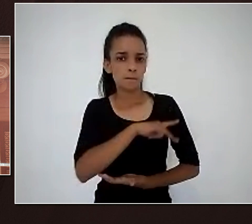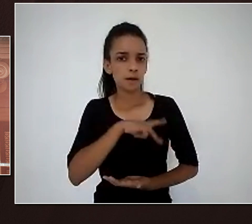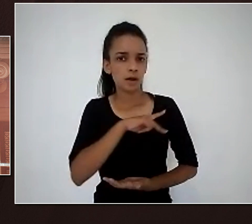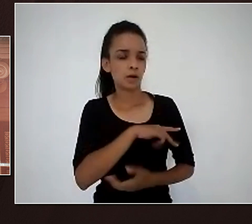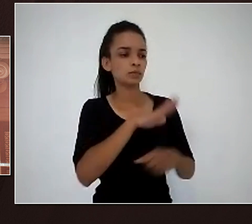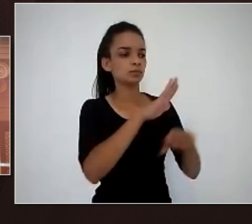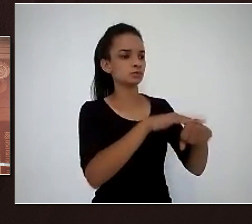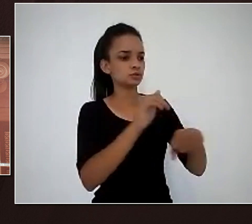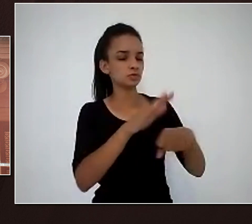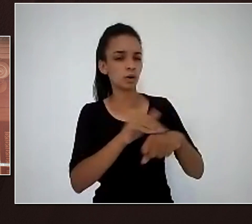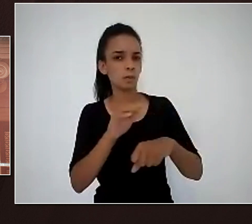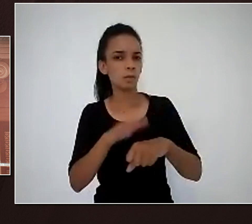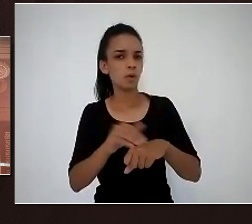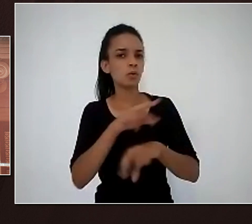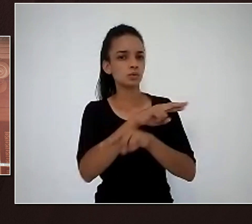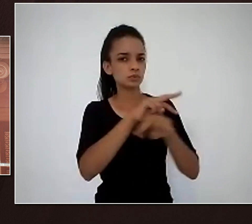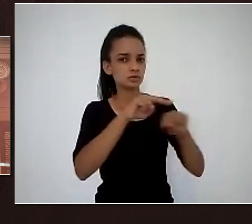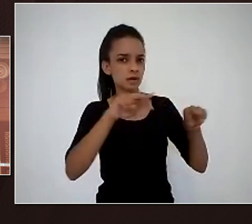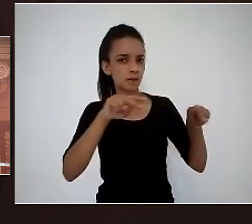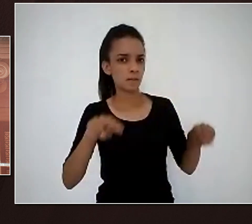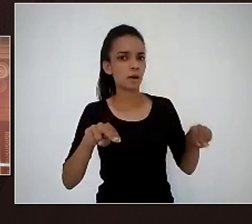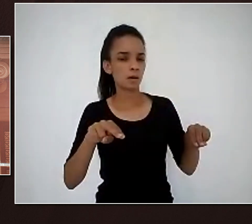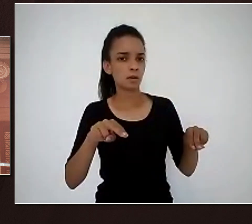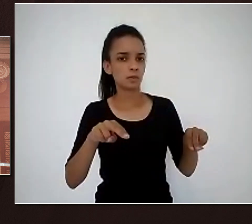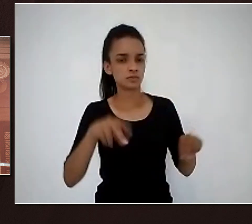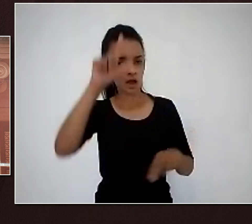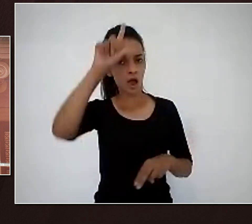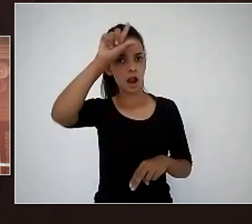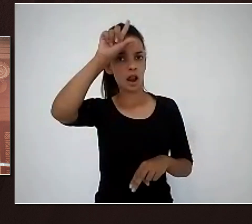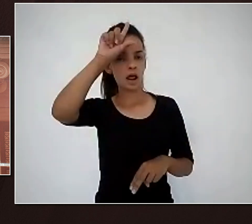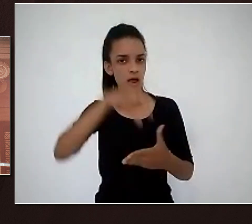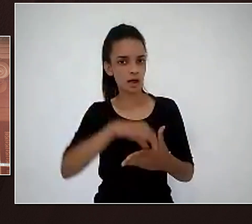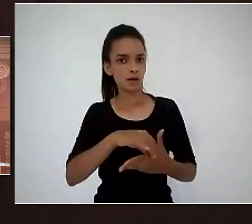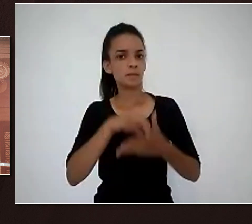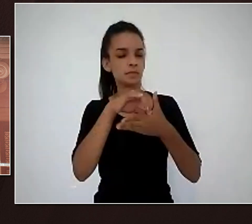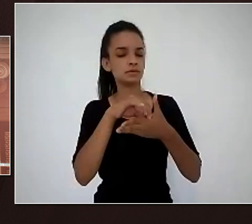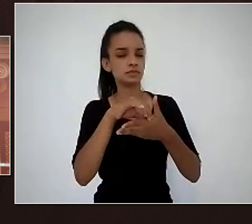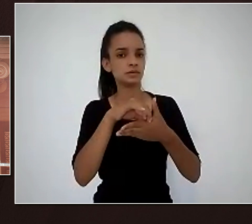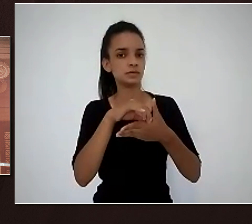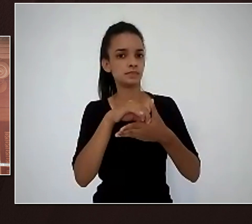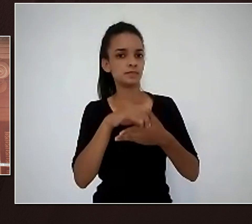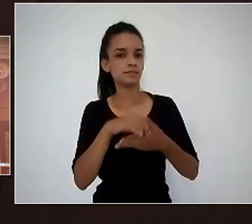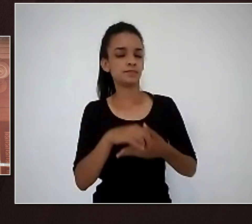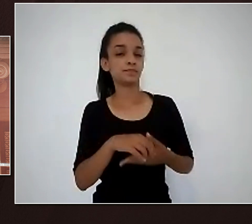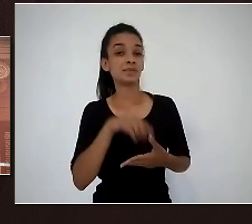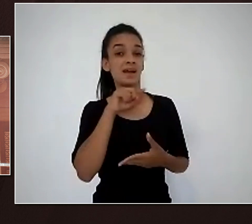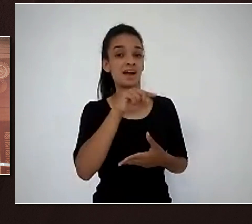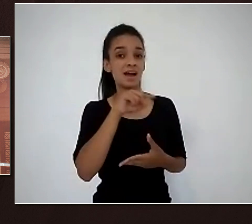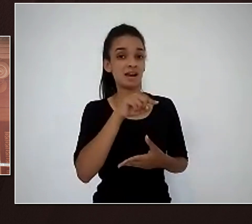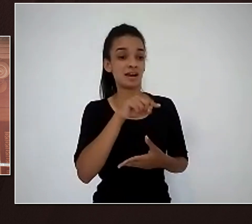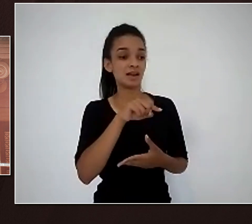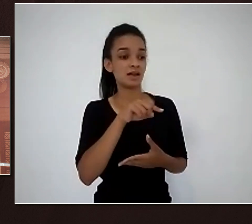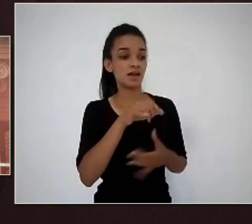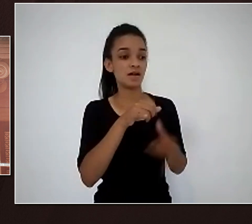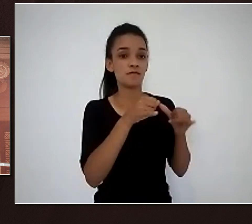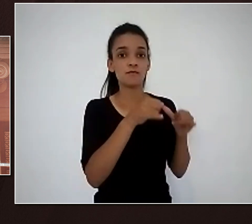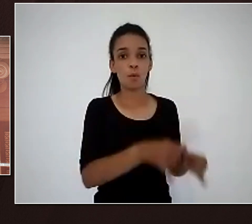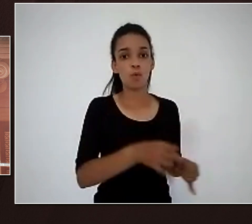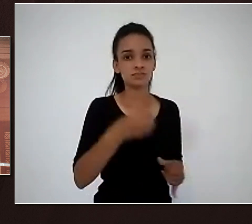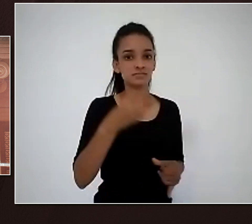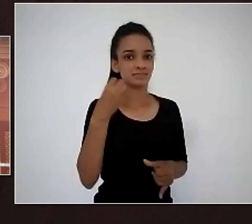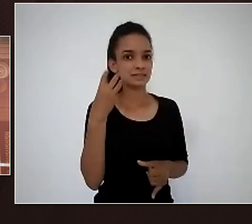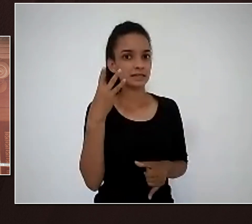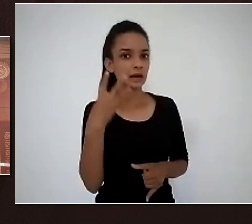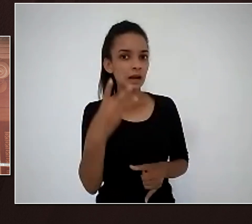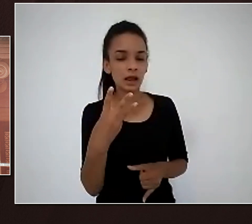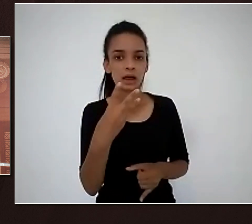em Mileto, ali que ele falou que ele passou 3 anos em Éfeso. Imagina só, ele nunca